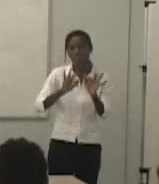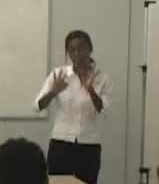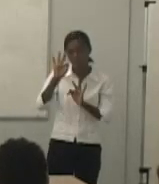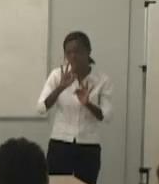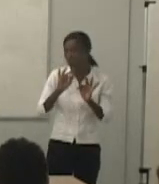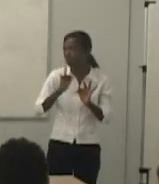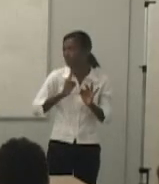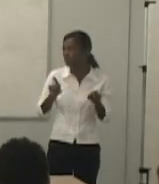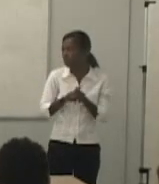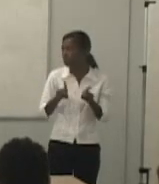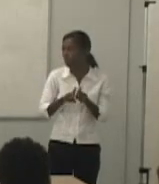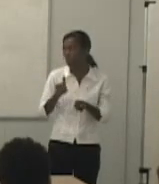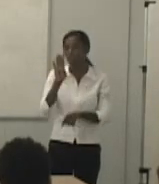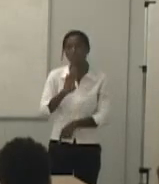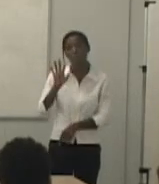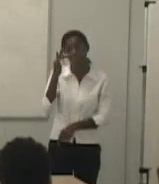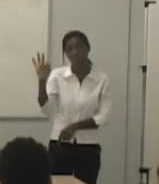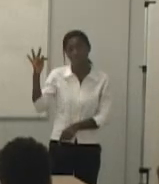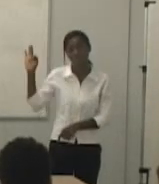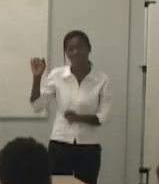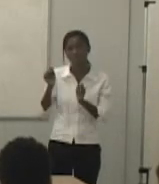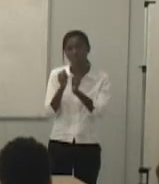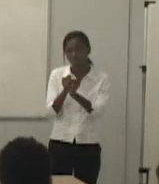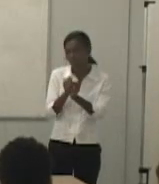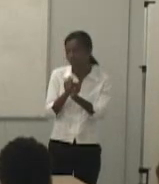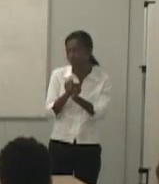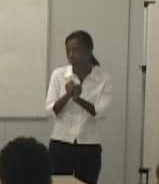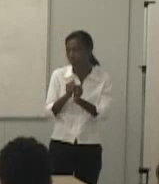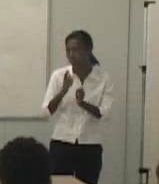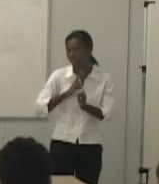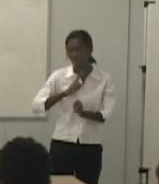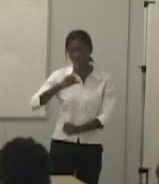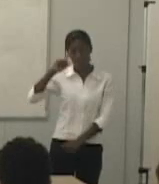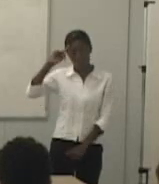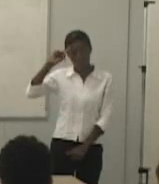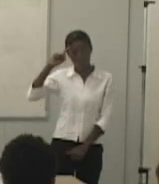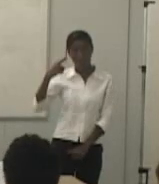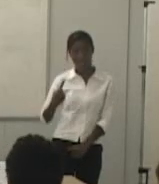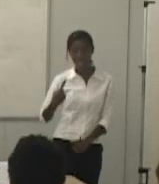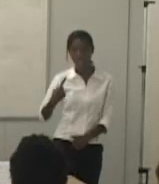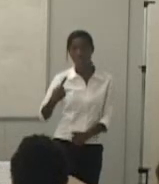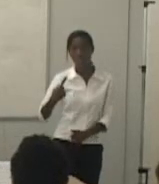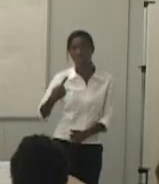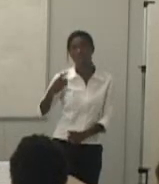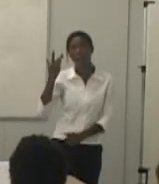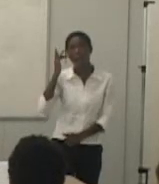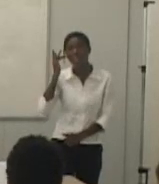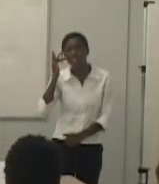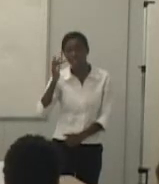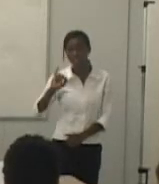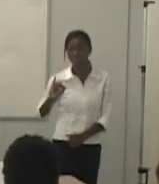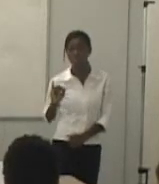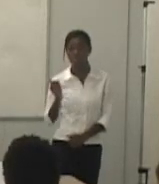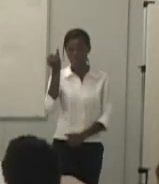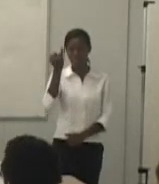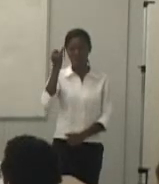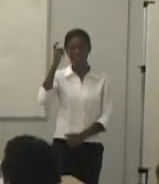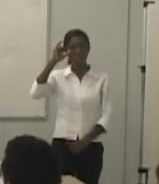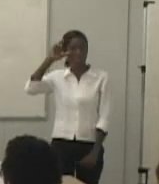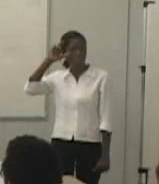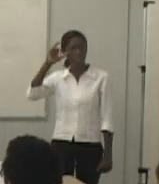Vanderlei Souza especificamente que liderou o movimento que achava uma oportunidade muito interessante para